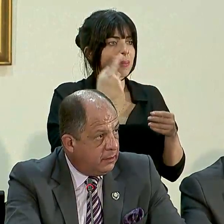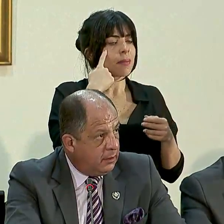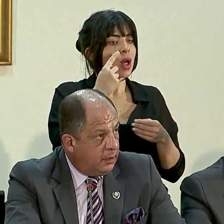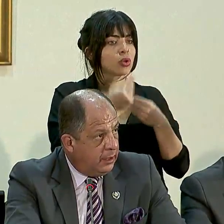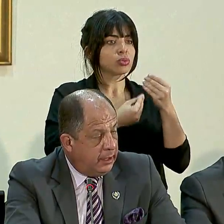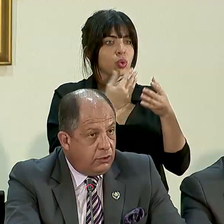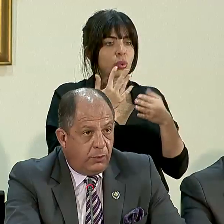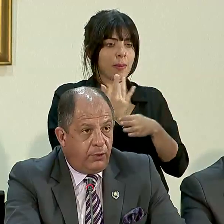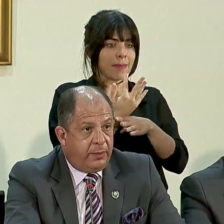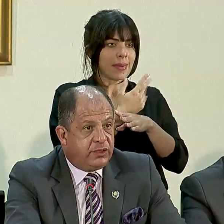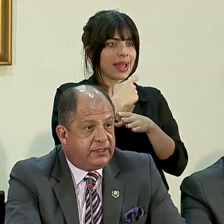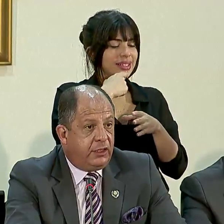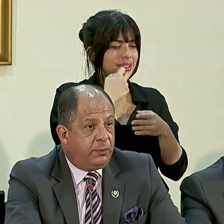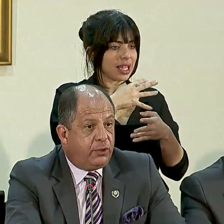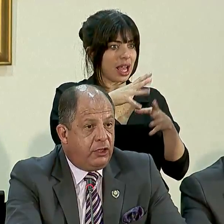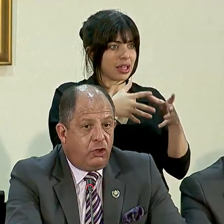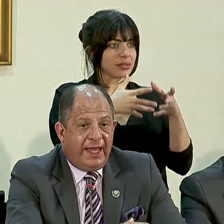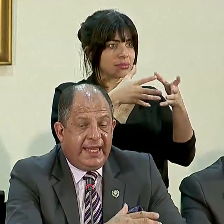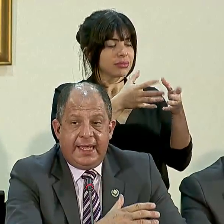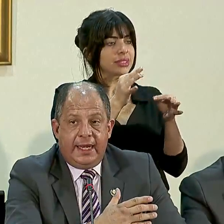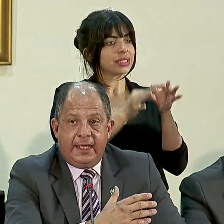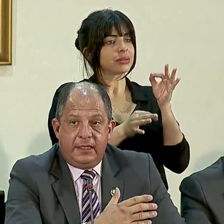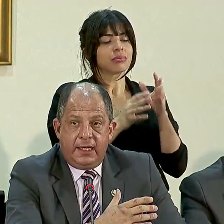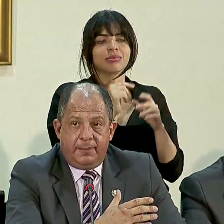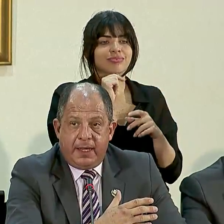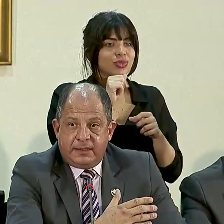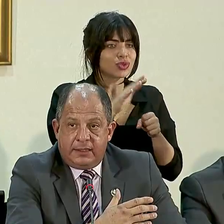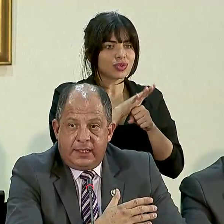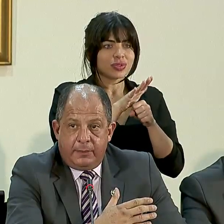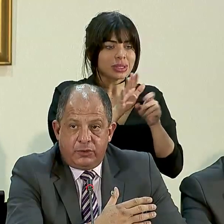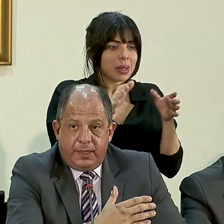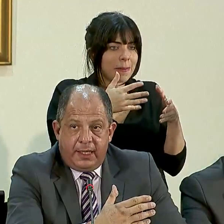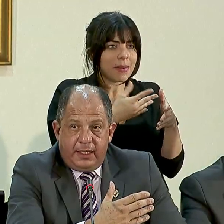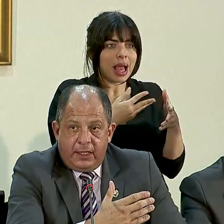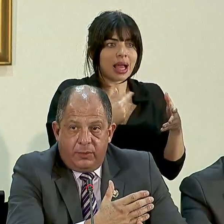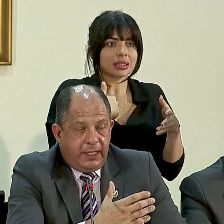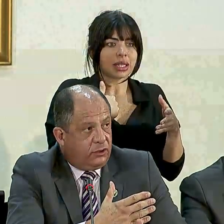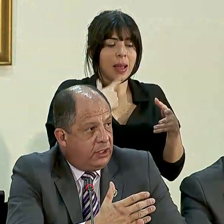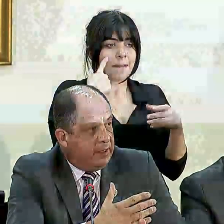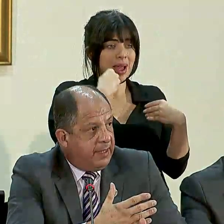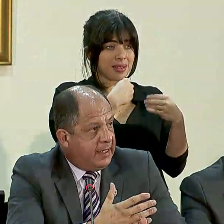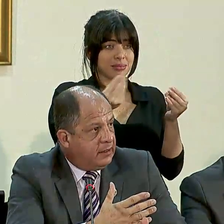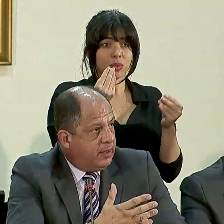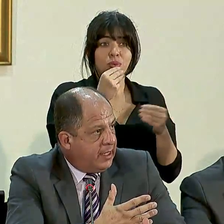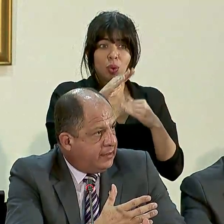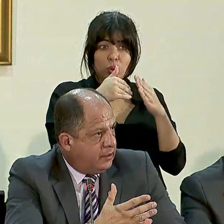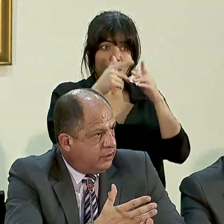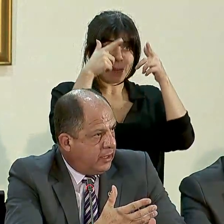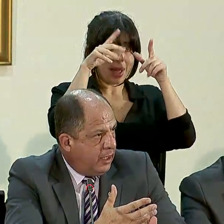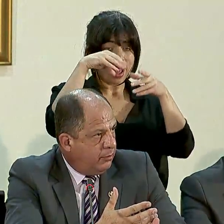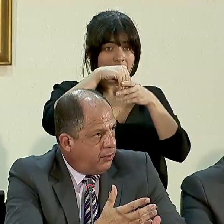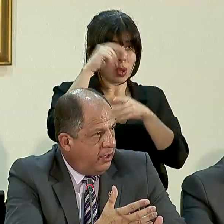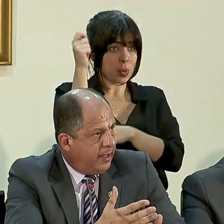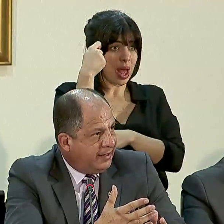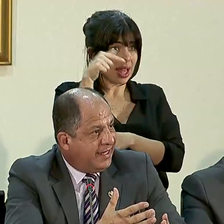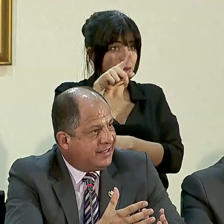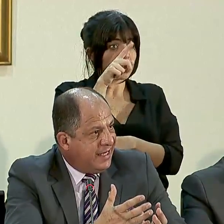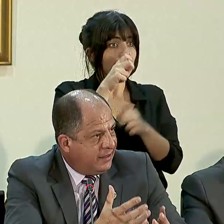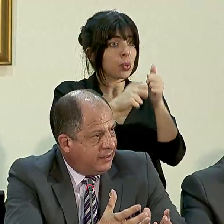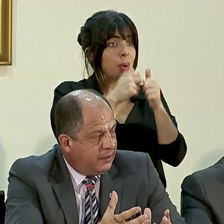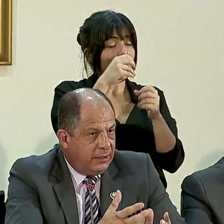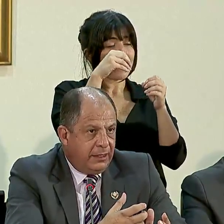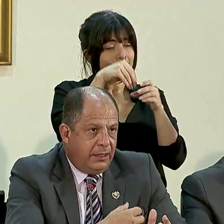agropecuarias. No podemos hacerlo porque no daría la cantidad de pacas que tenemos para darle de comer a todas las vacas de Guanacaste. O sea, aquí hay un problema